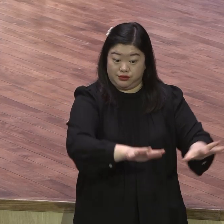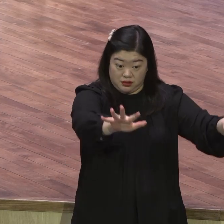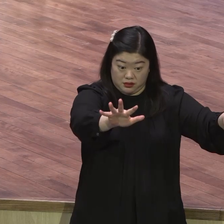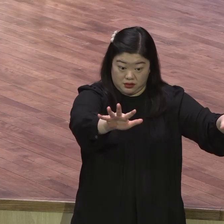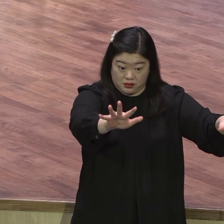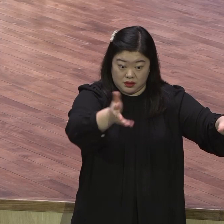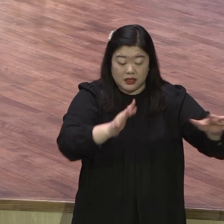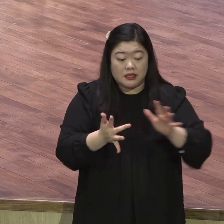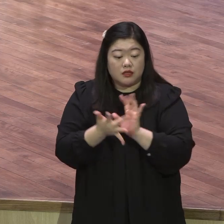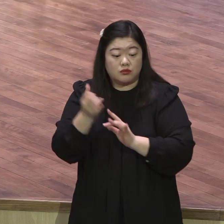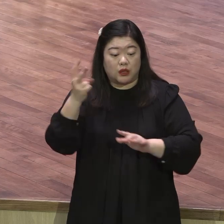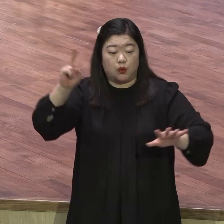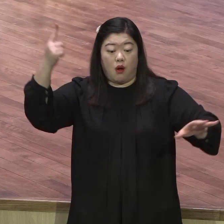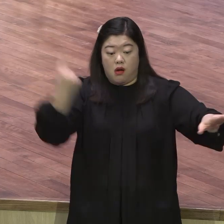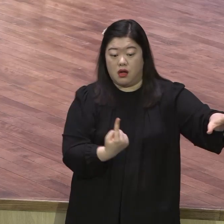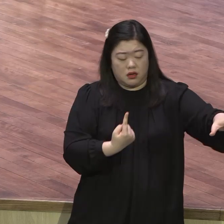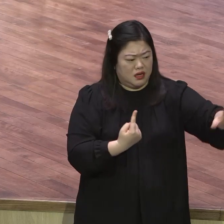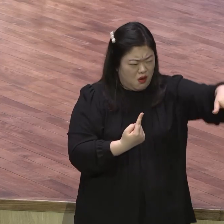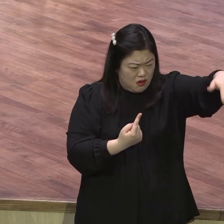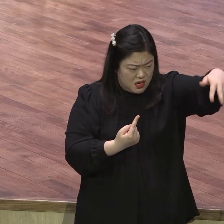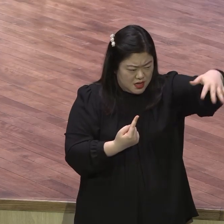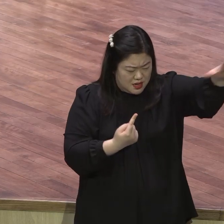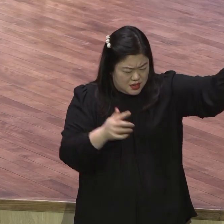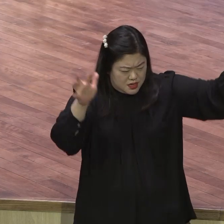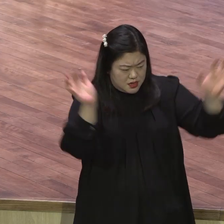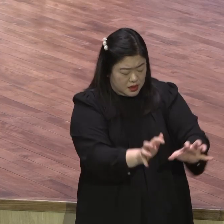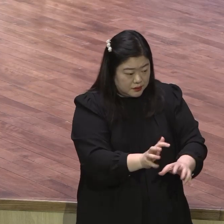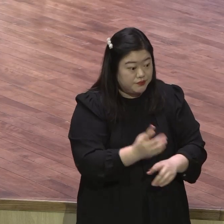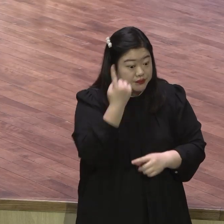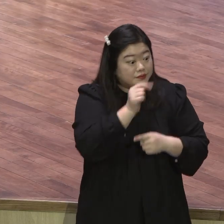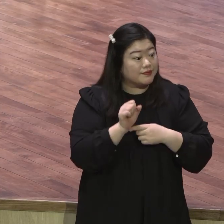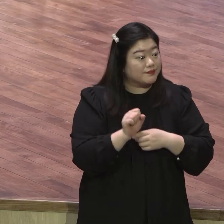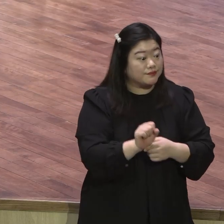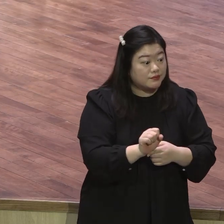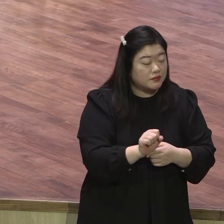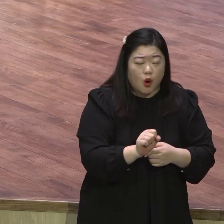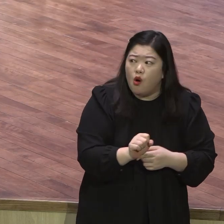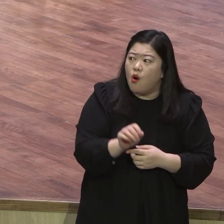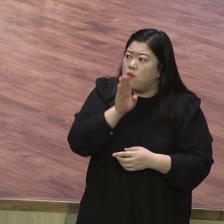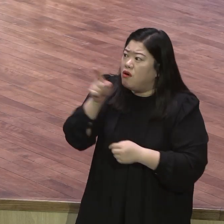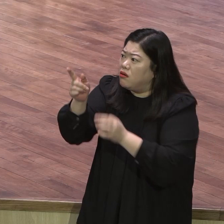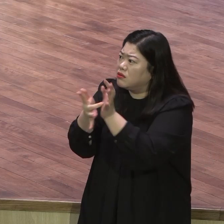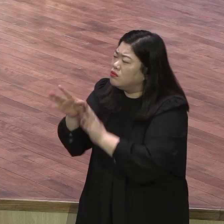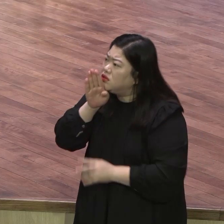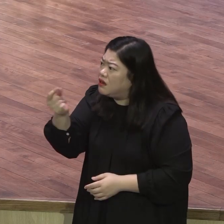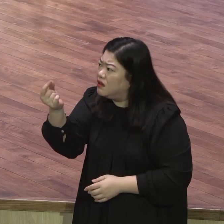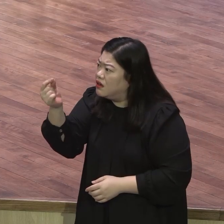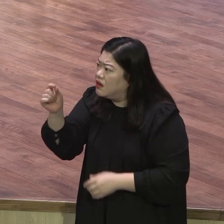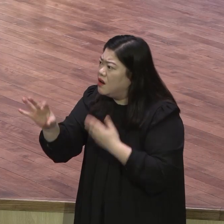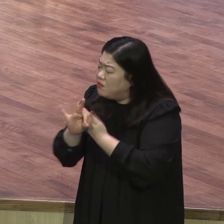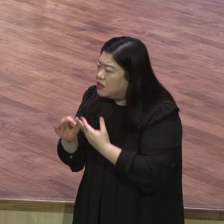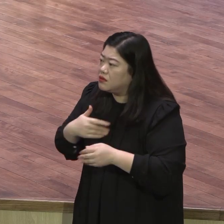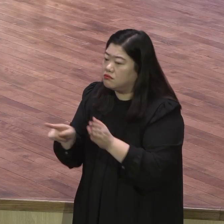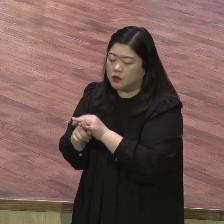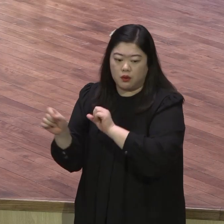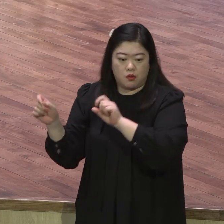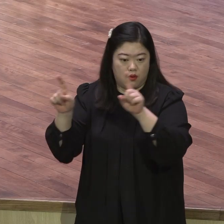부활의 주님은 우리에게도 동일하게 부활의 정인된 삶을 사기를 원하십니다.